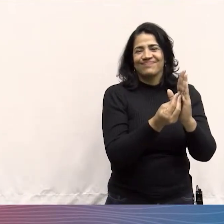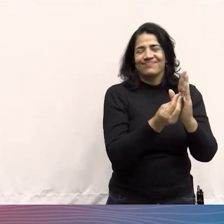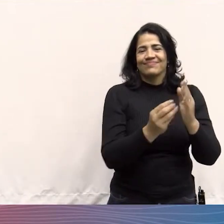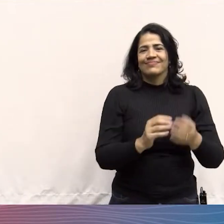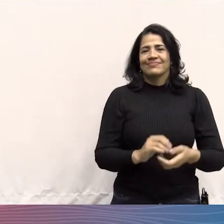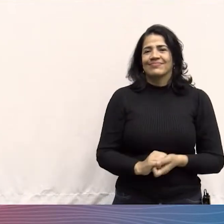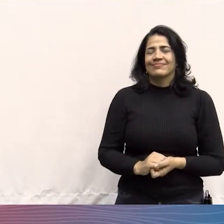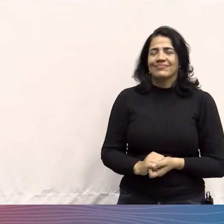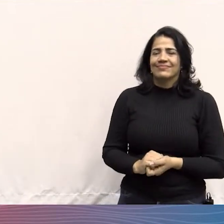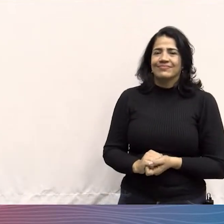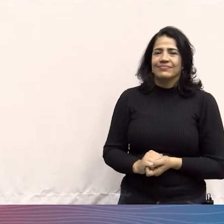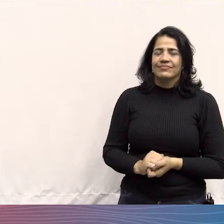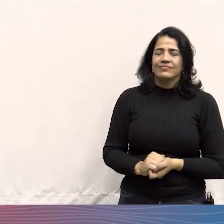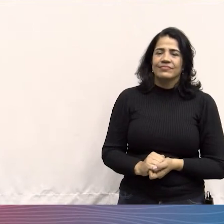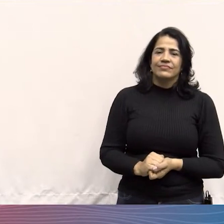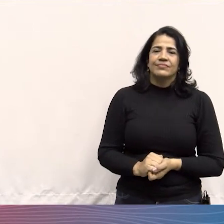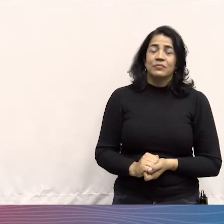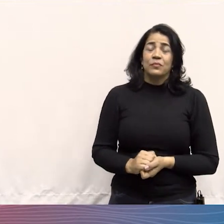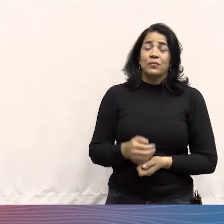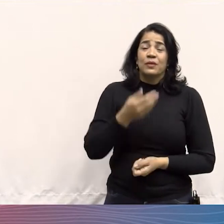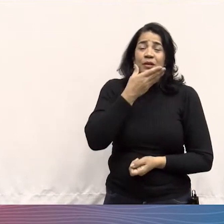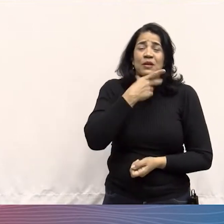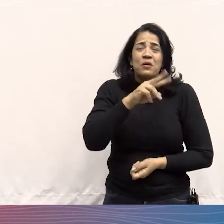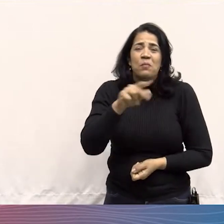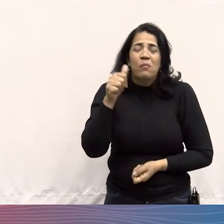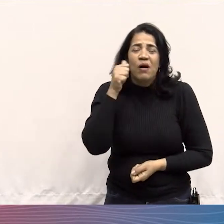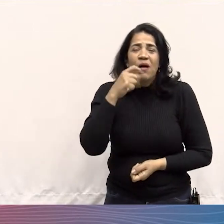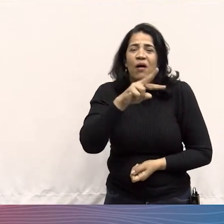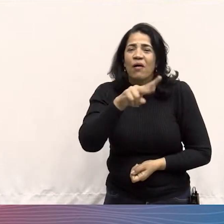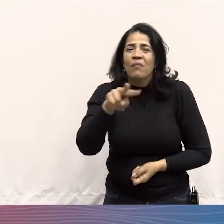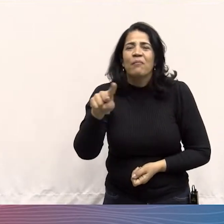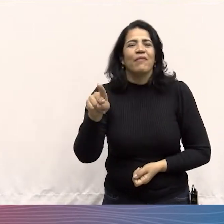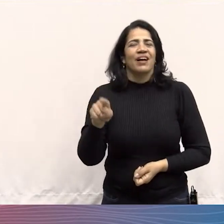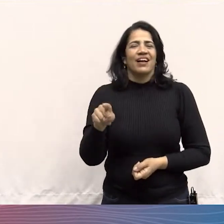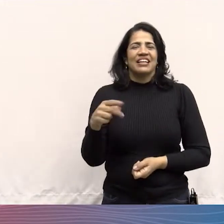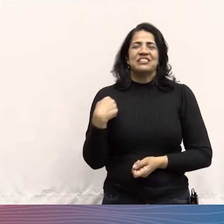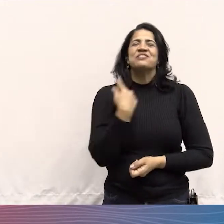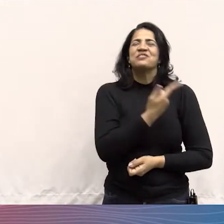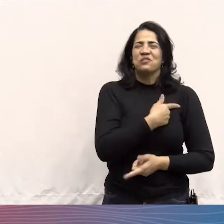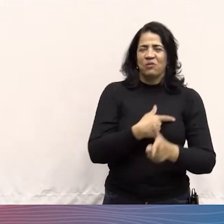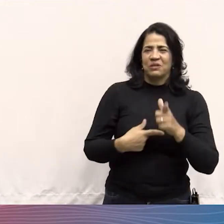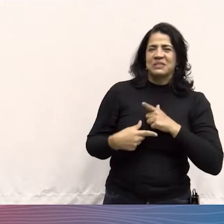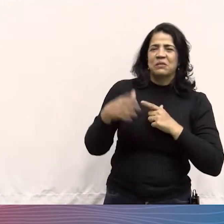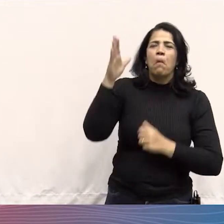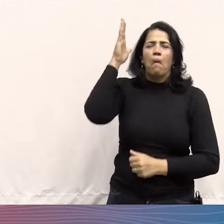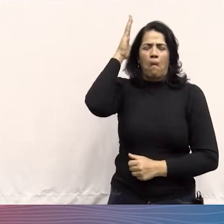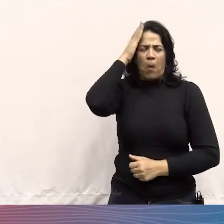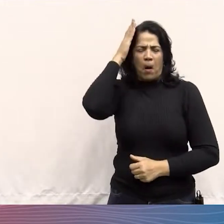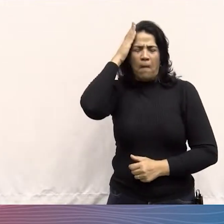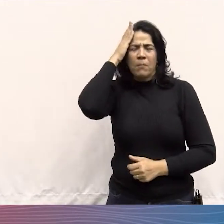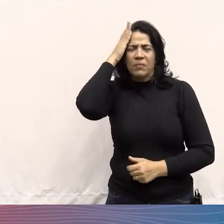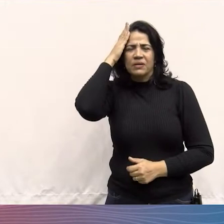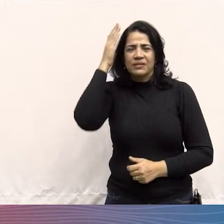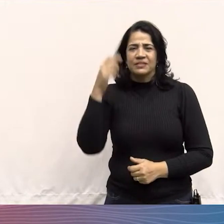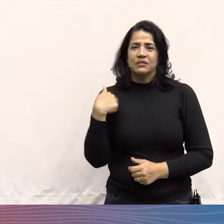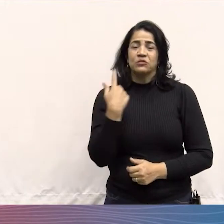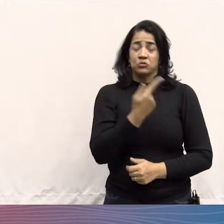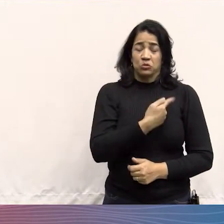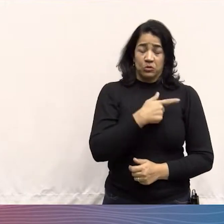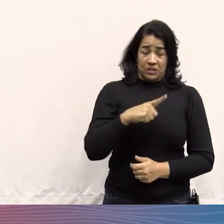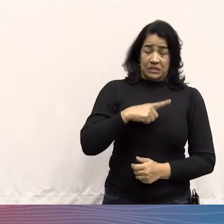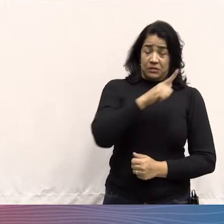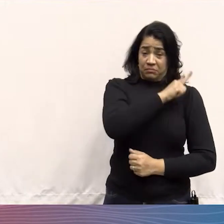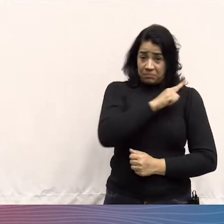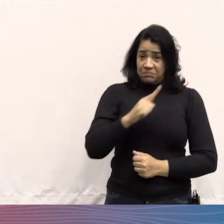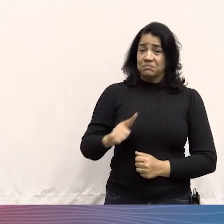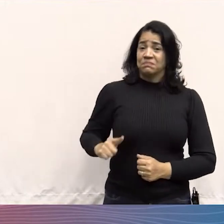igreja. E irmãos, nós temos um cabeça. Nós estamos encabeçados nele.